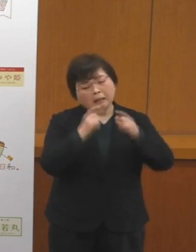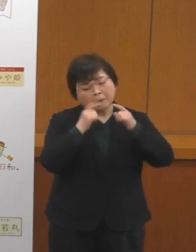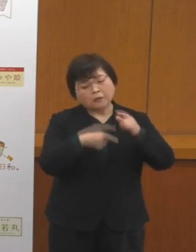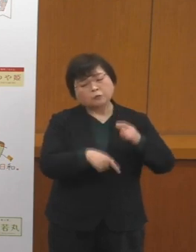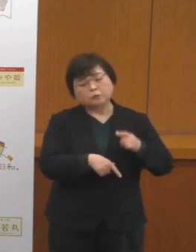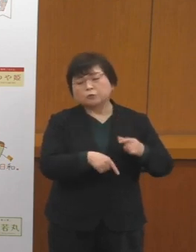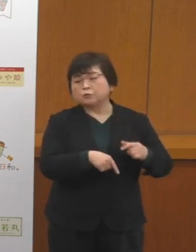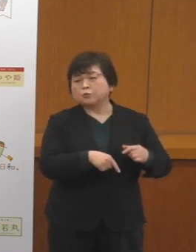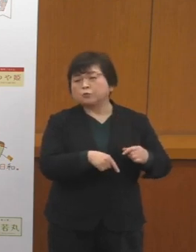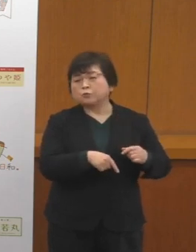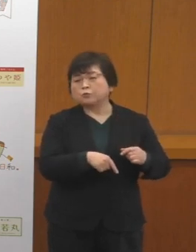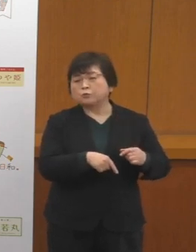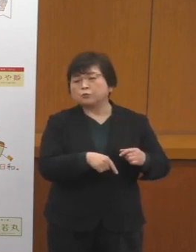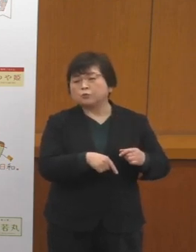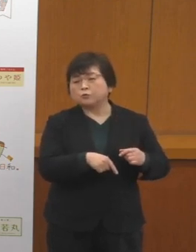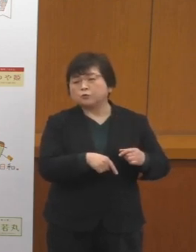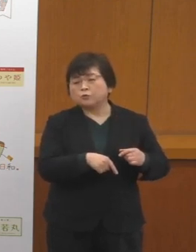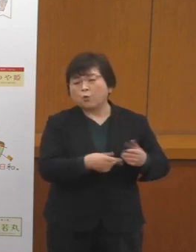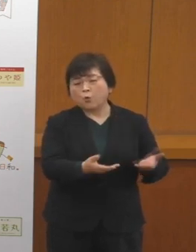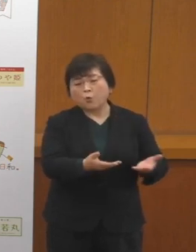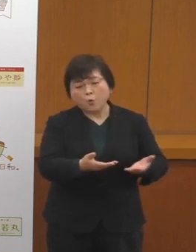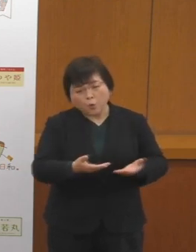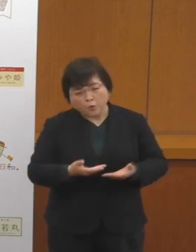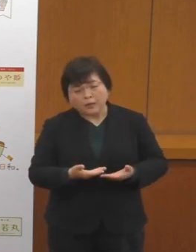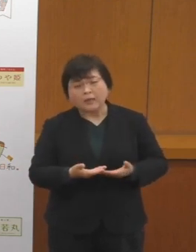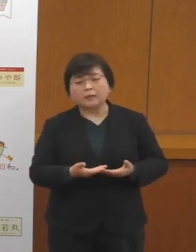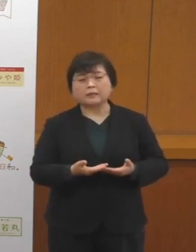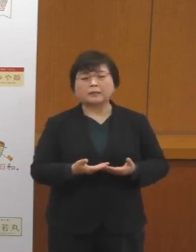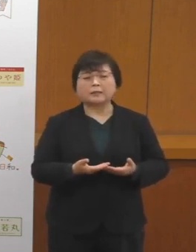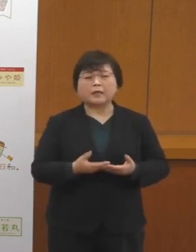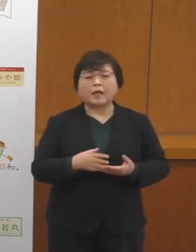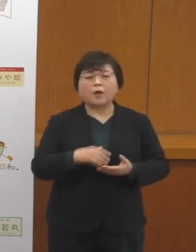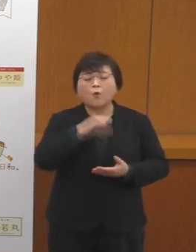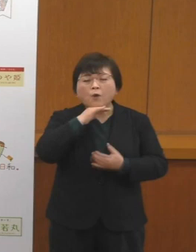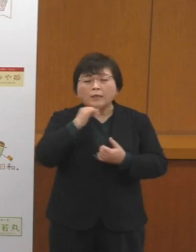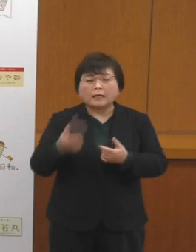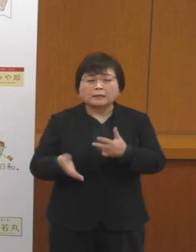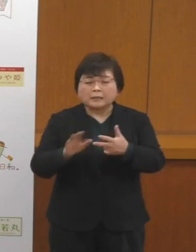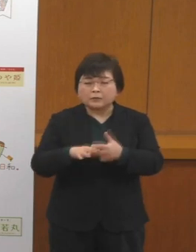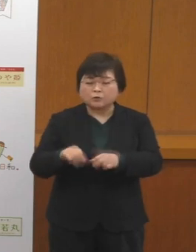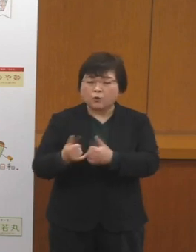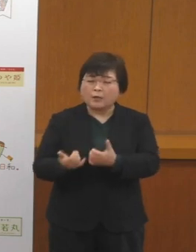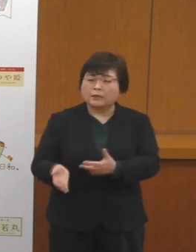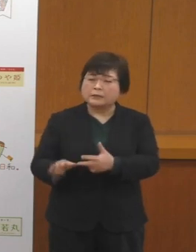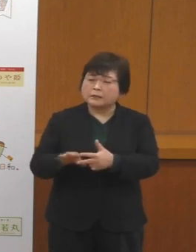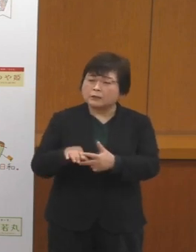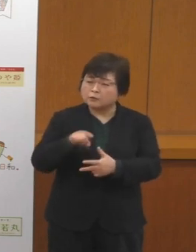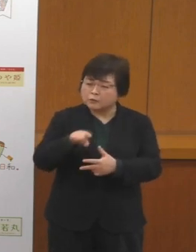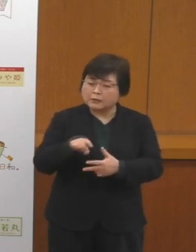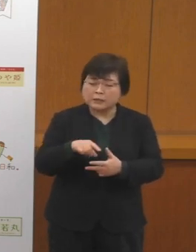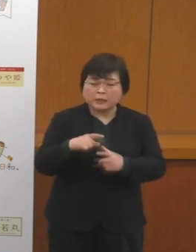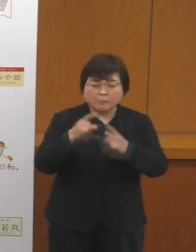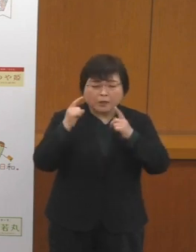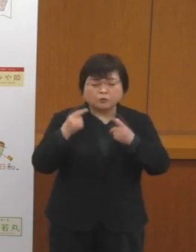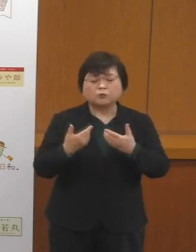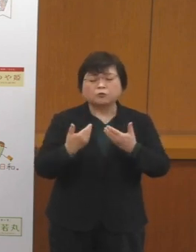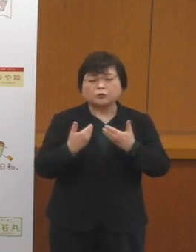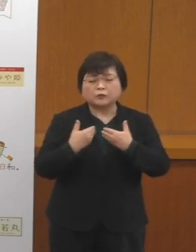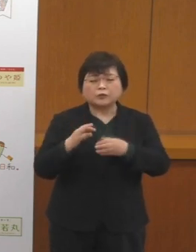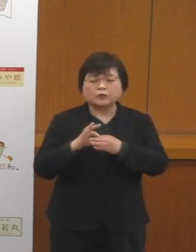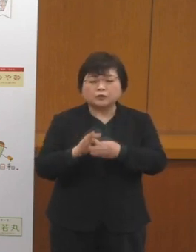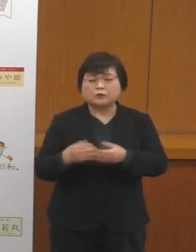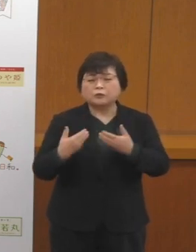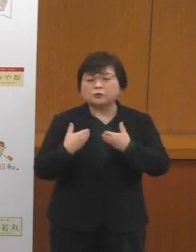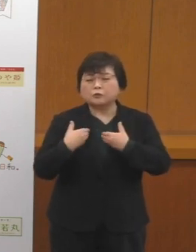不織布マスクをご提供いただき高齢者施設や障害者施設などマスク着用が